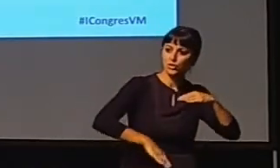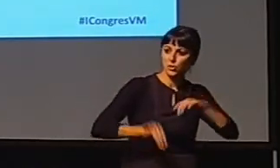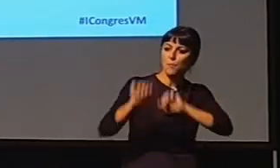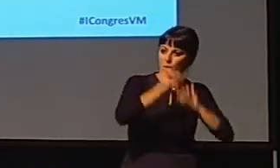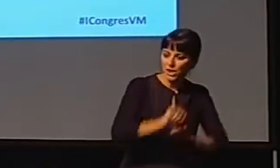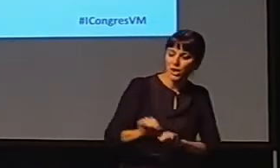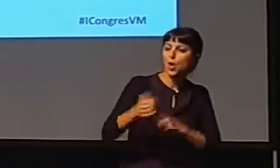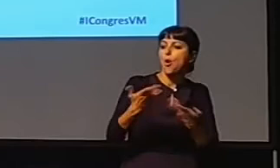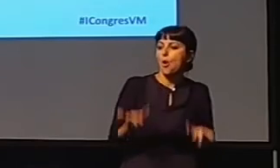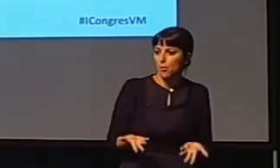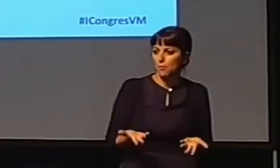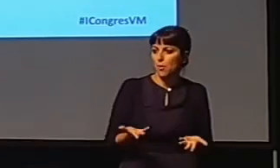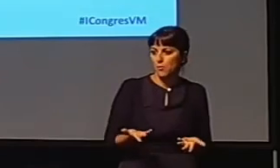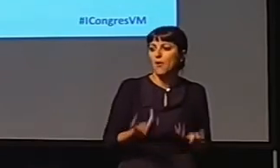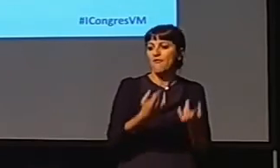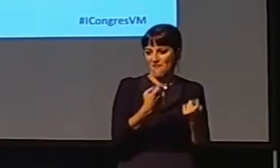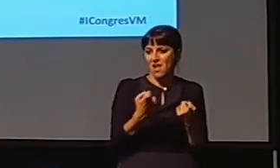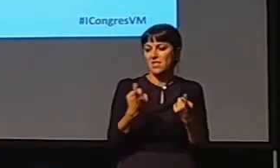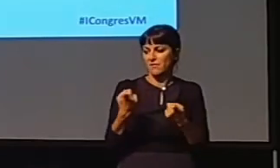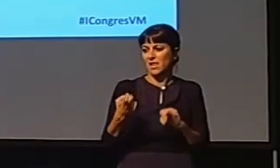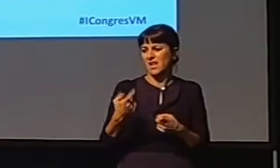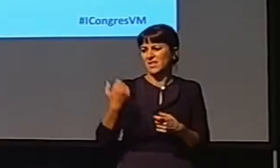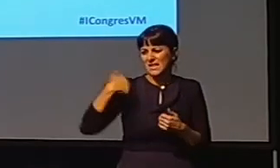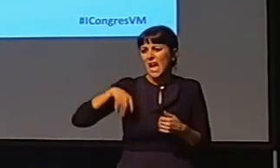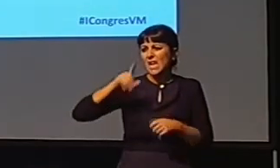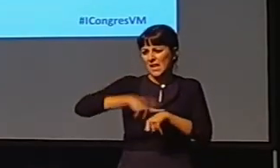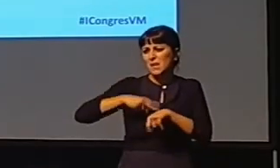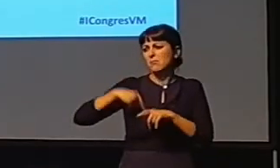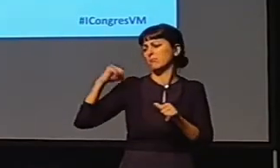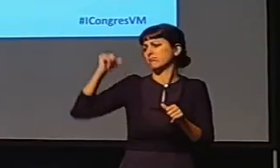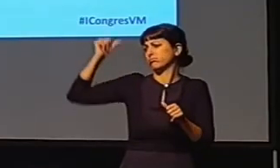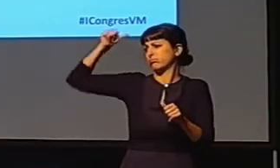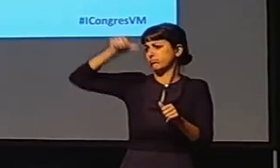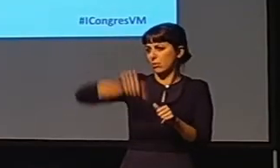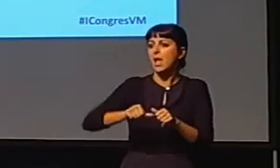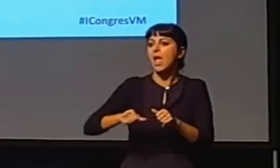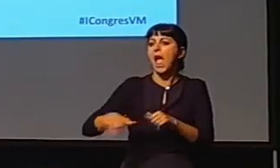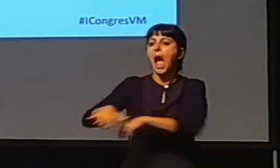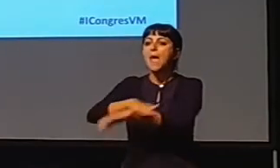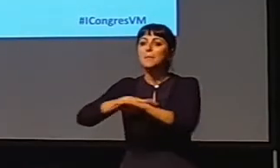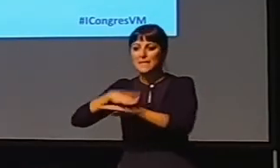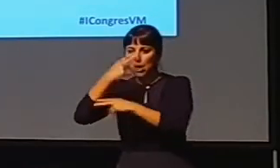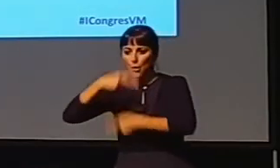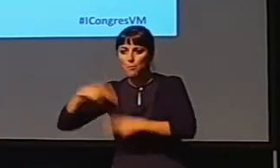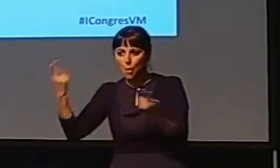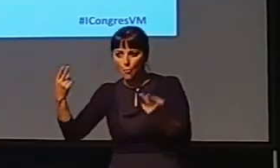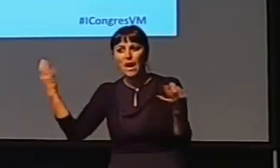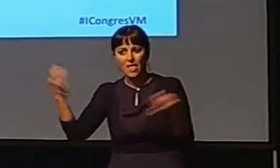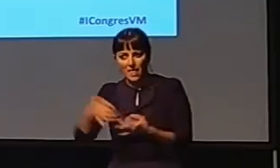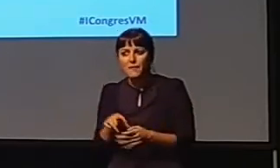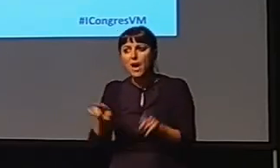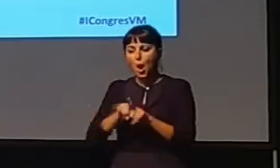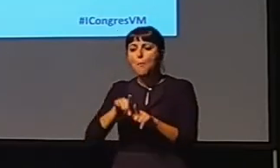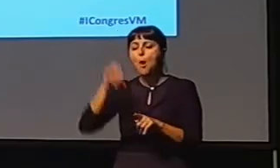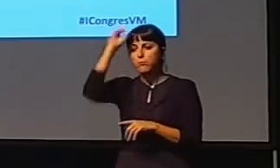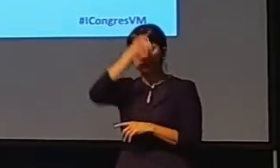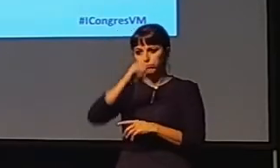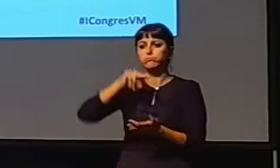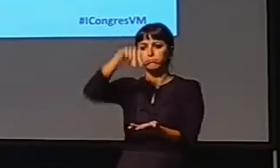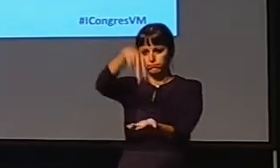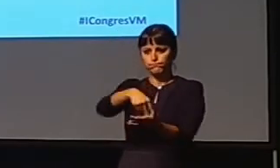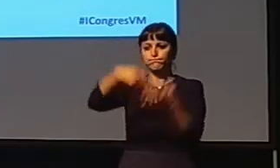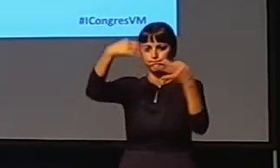menors. Fa bastant de temps que estem demanant un posicionament de l'administració, que ja sé que esteu treballant, és com, ja estem treballant,